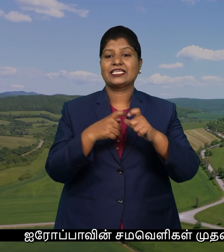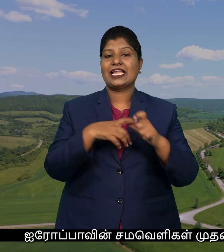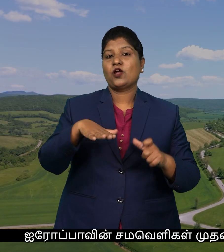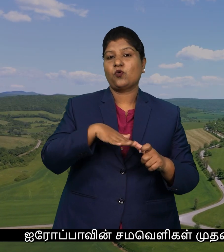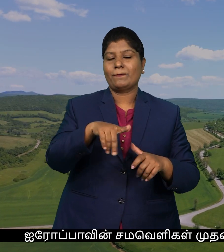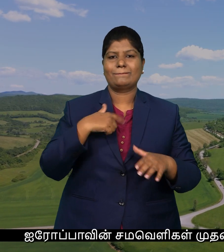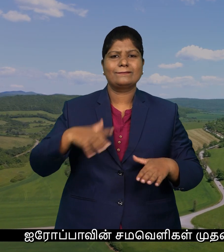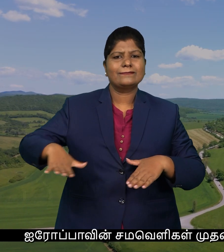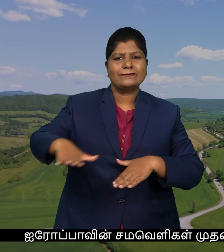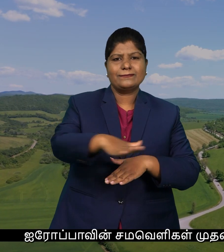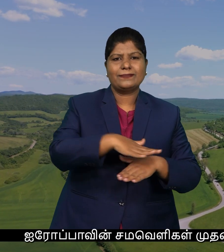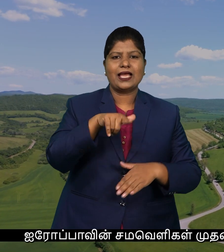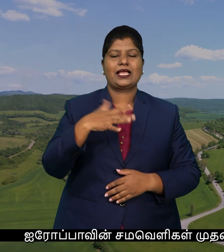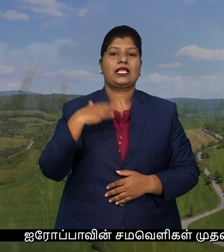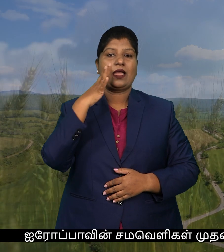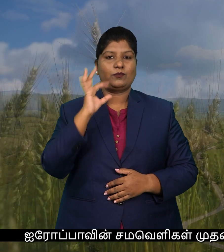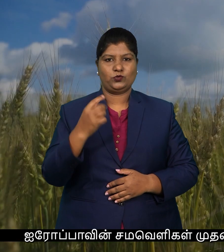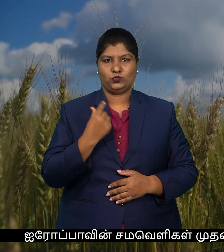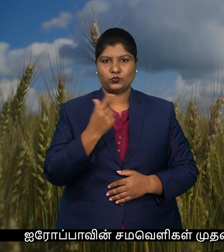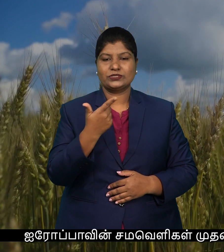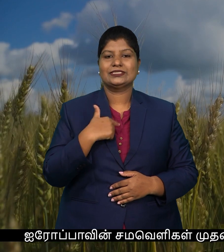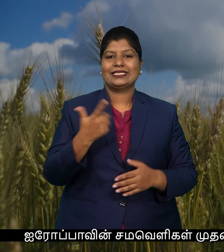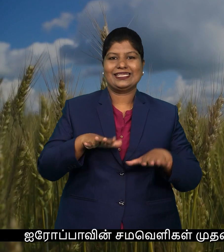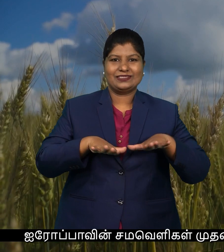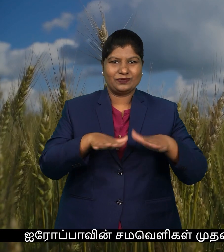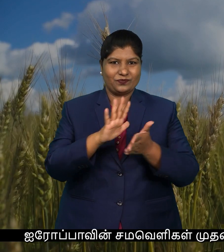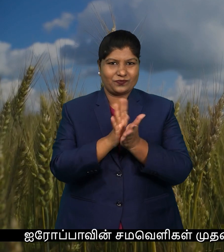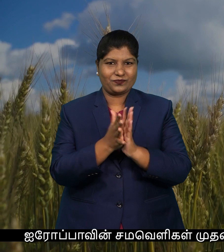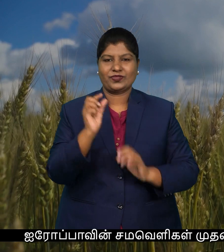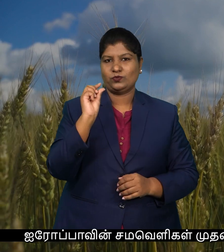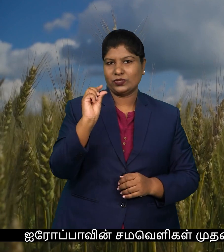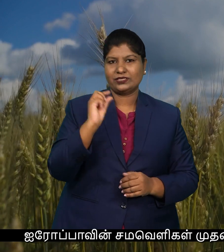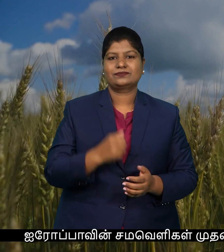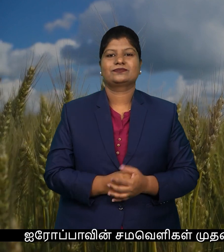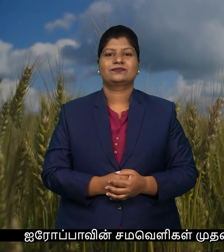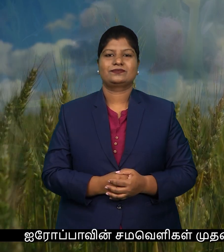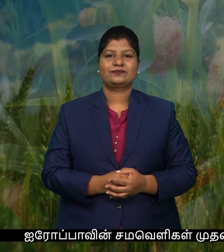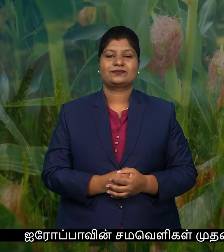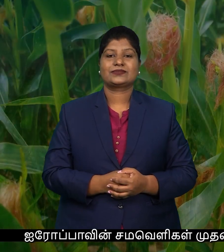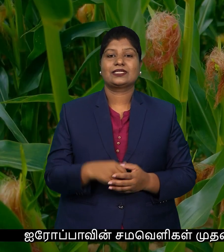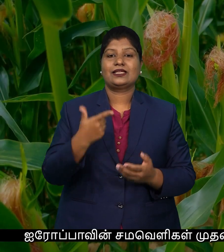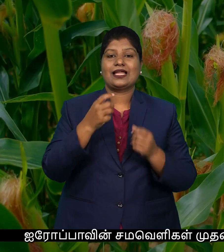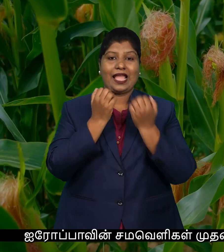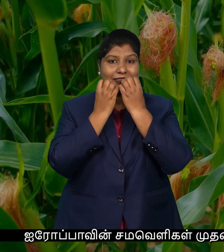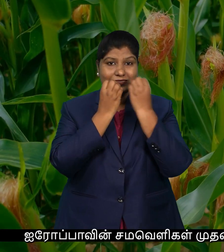ஐரோப்பாவின் சமவெளிகள் முதன்மையாக கோதுமை, மக்காச்சோளம்,